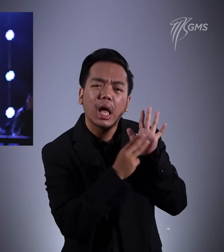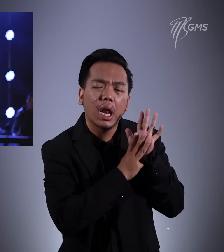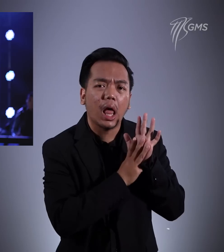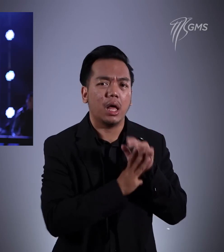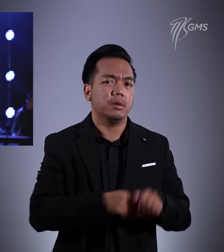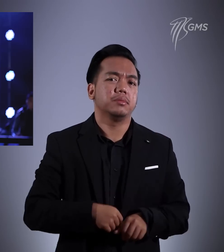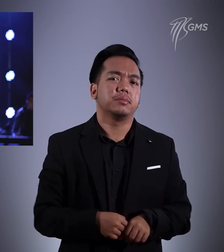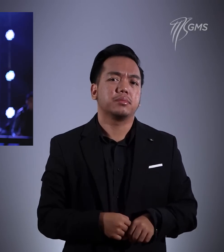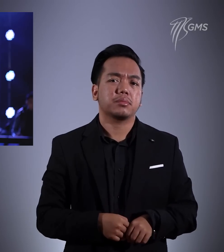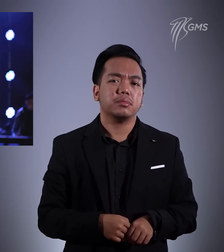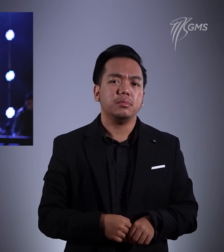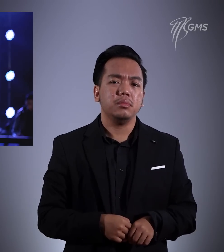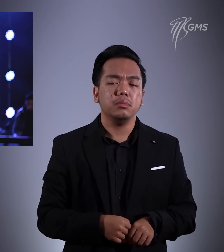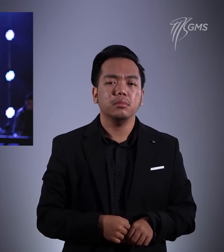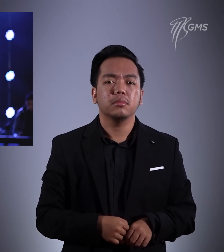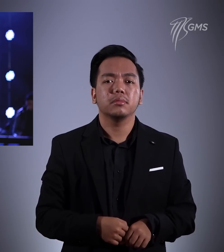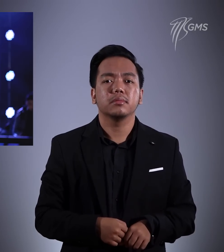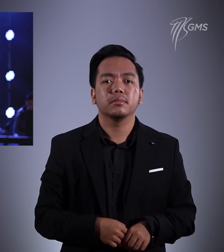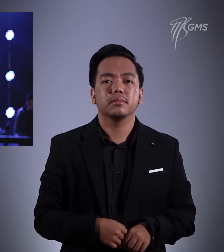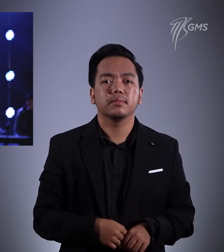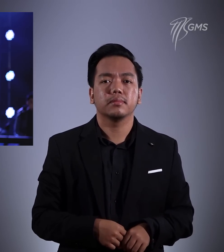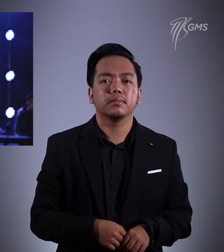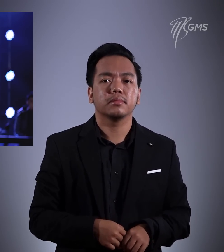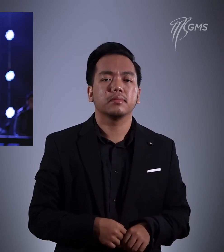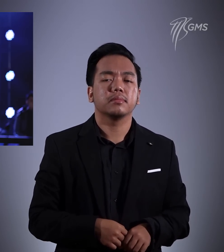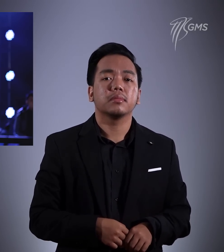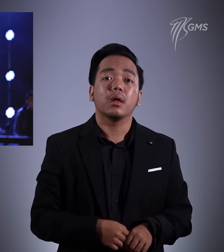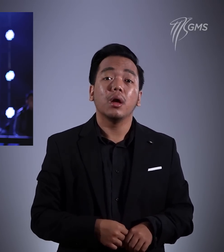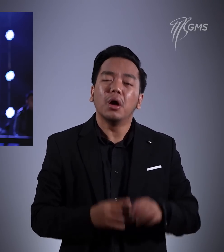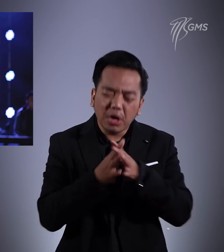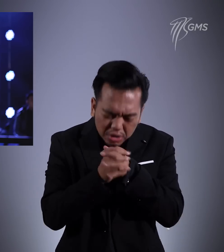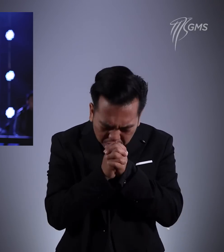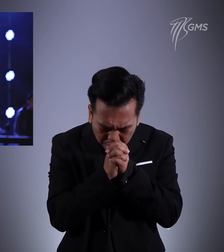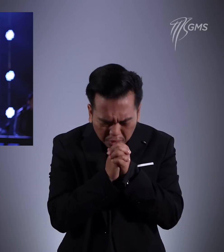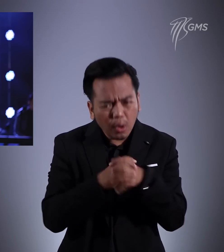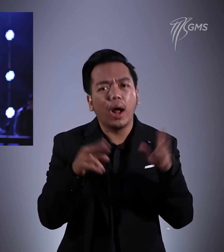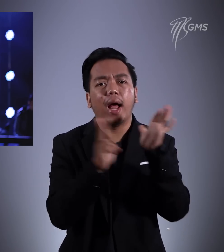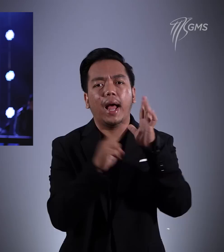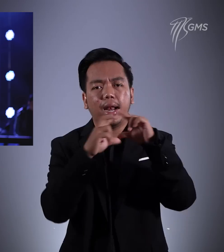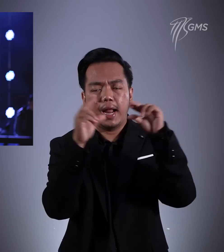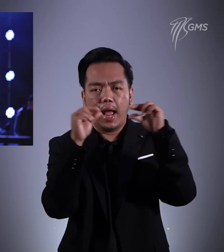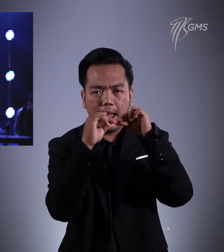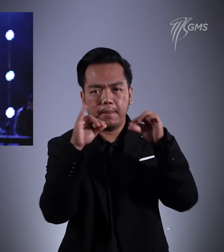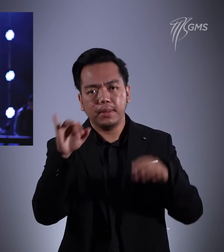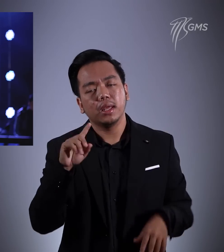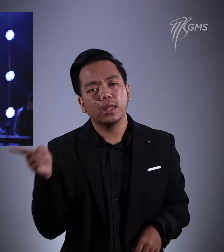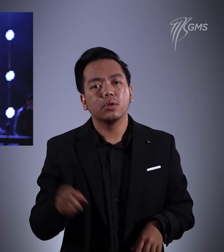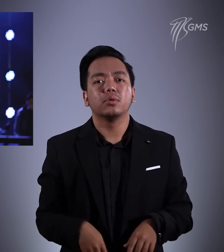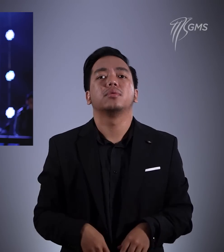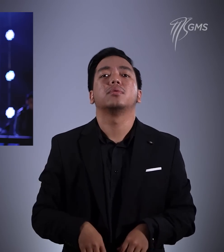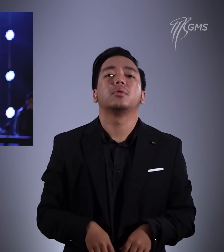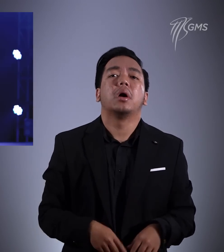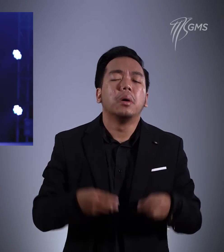ratapan. Tidak main-main saudara. Doa Nabi ini menurut nada meratapi.